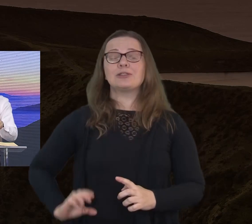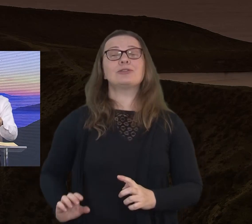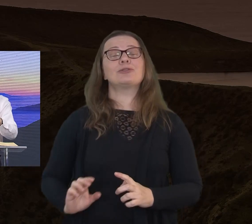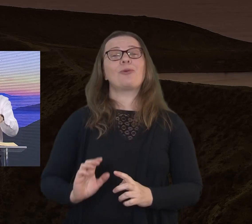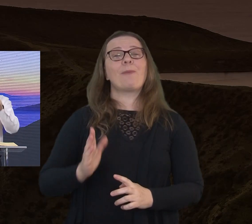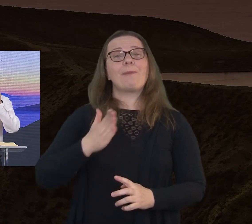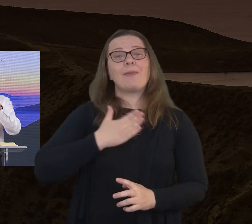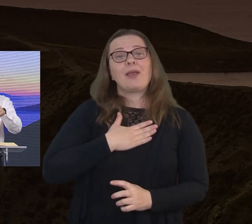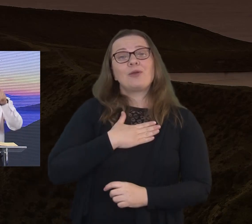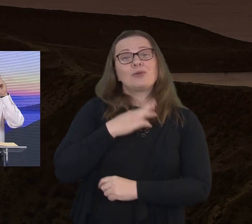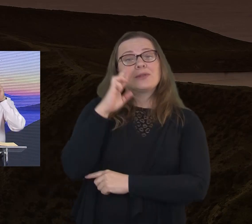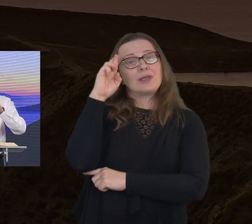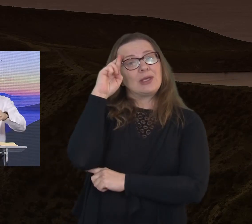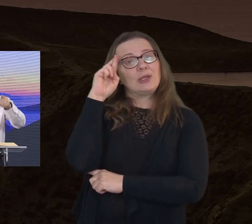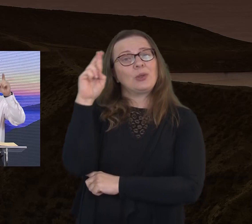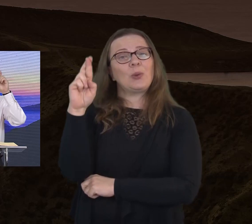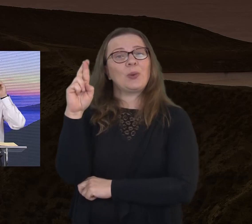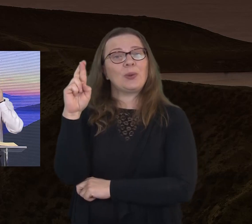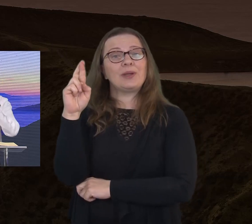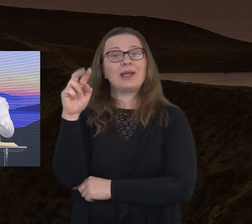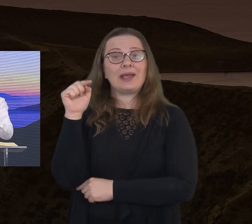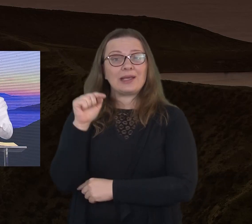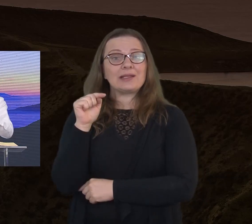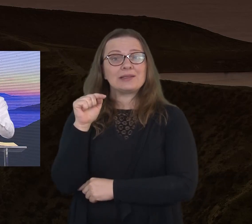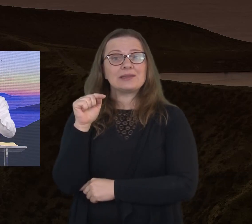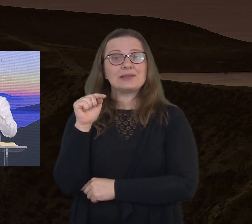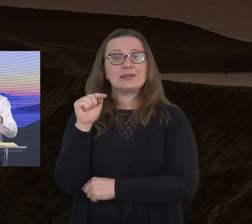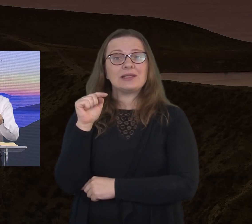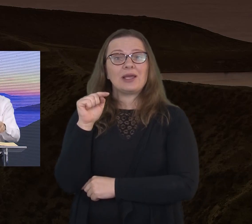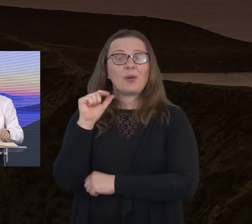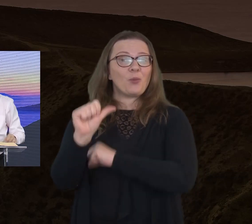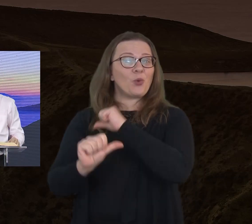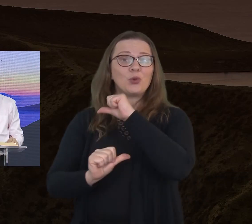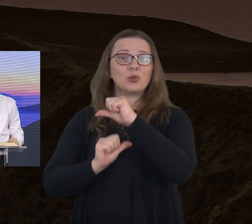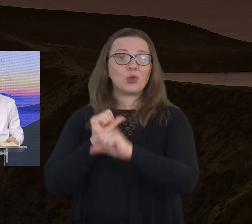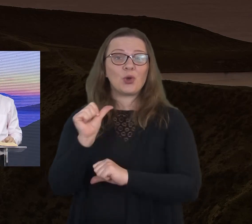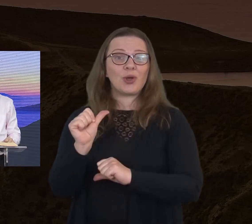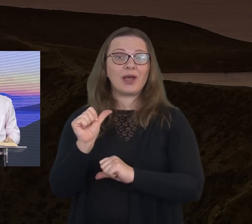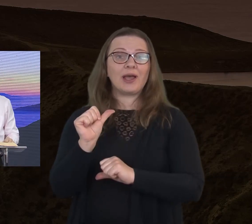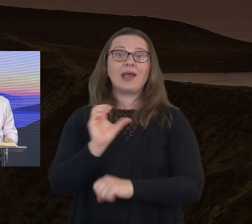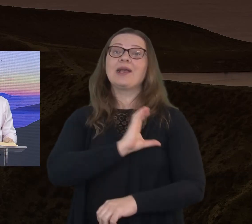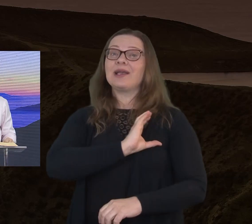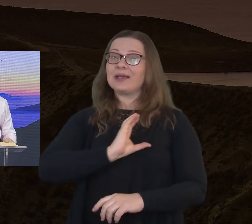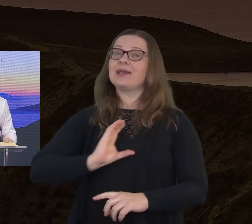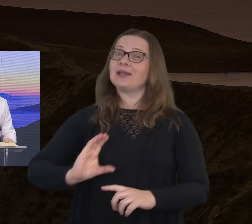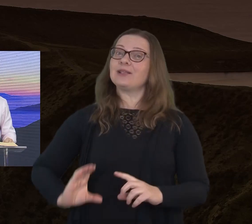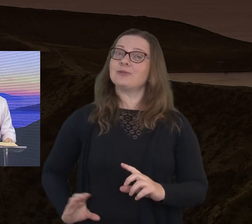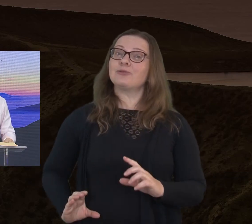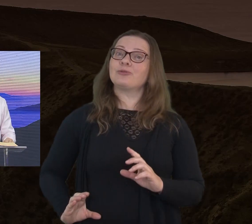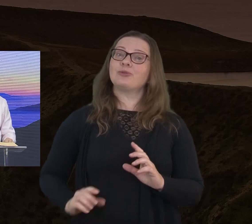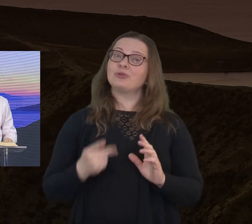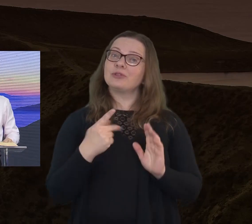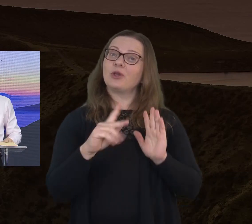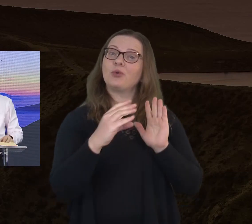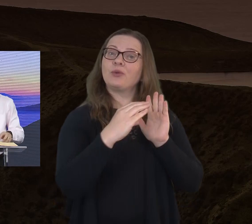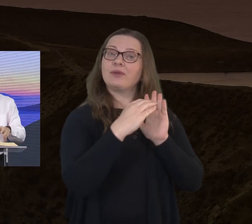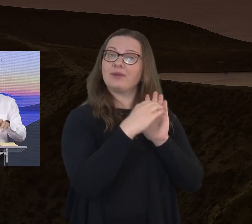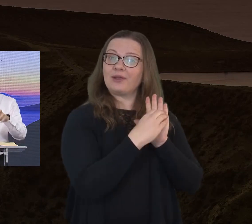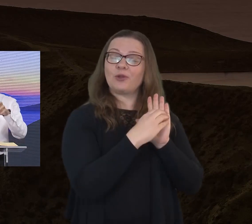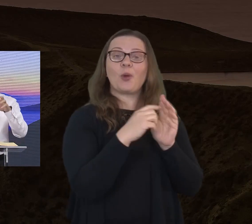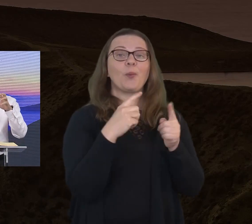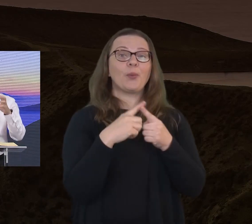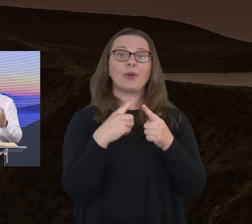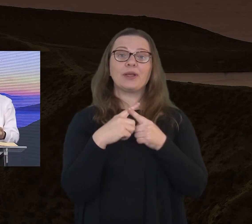Senhor. O Jesus Cristo passou a ser o seu centro, isto é, o seu espírito foi regenerado, o